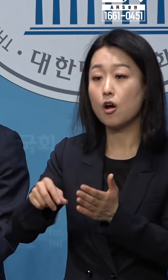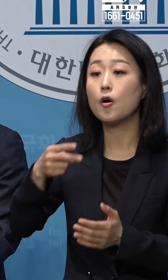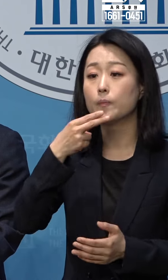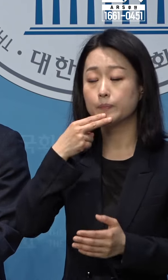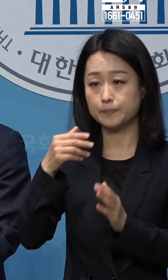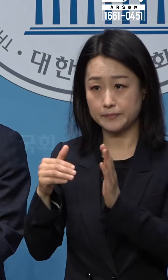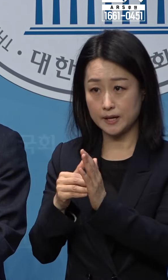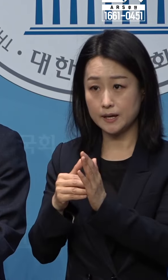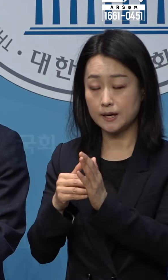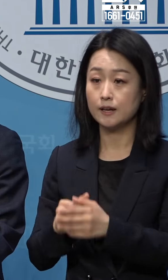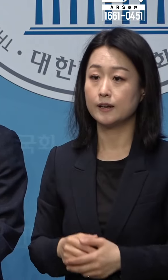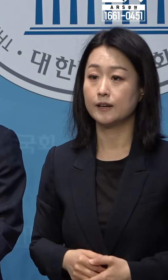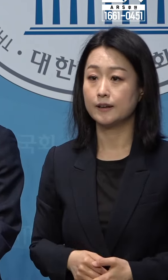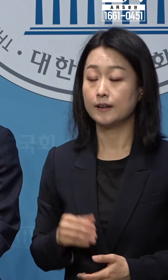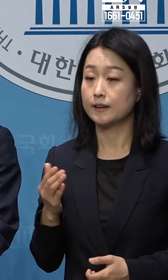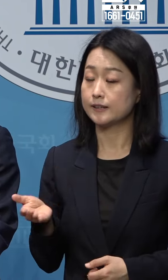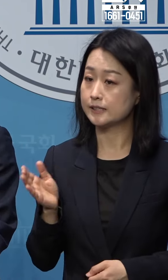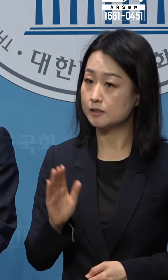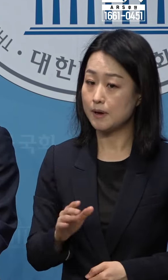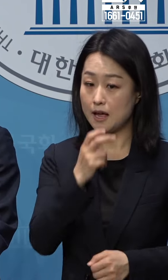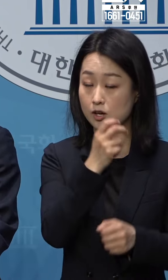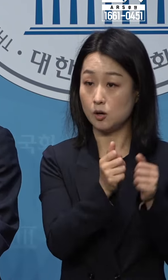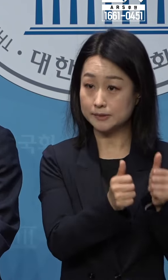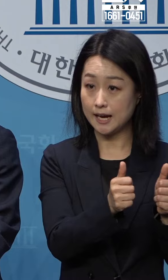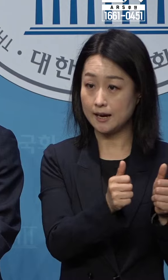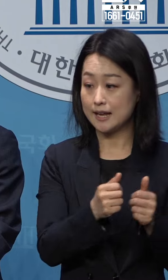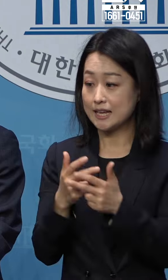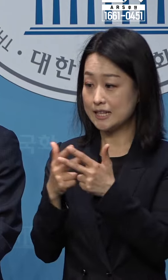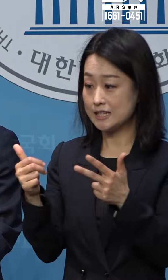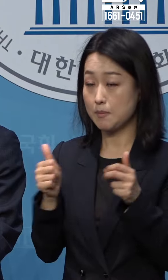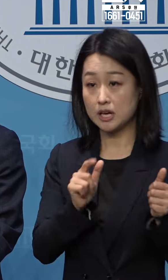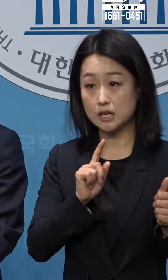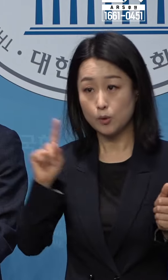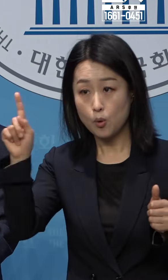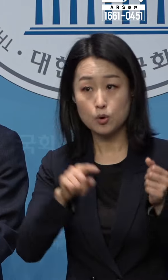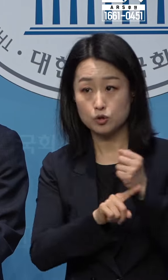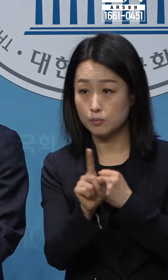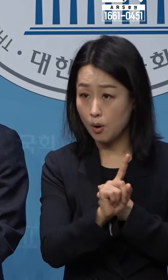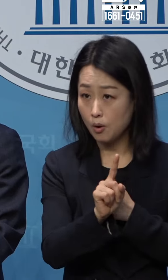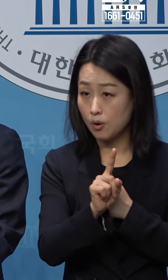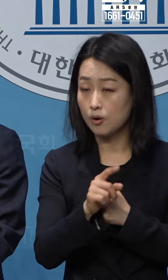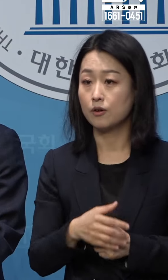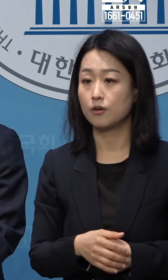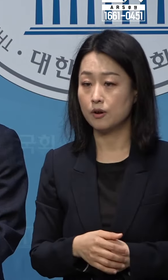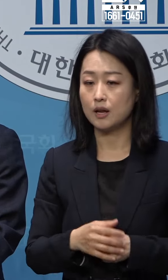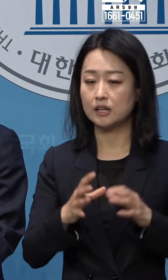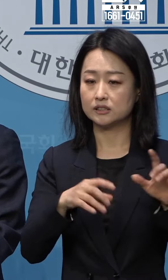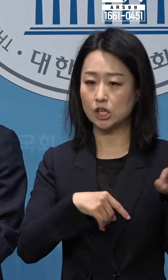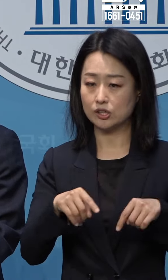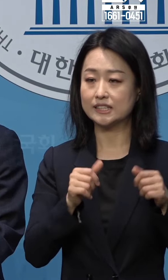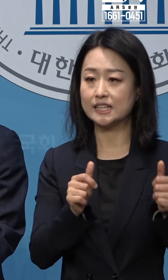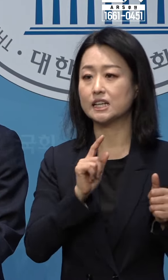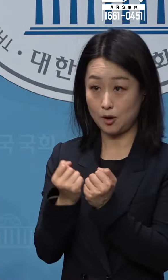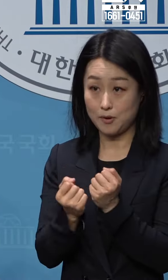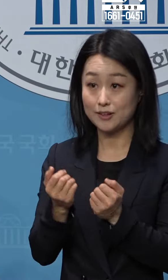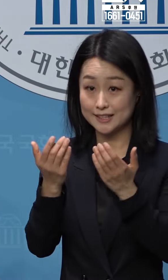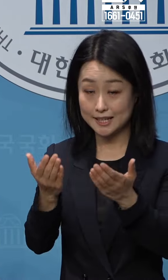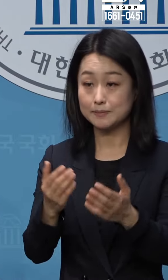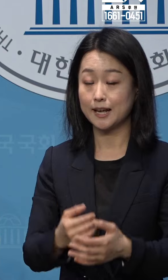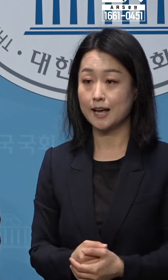없습니다 그럼에도 불구하고 검찰이 이재명 대표를 기소한 것은 명백히 정치 기소합니다